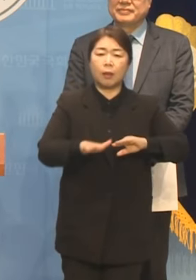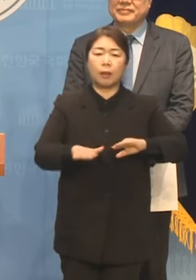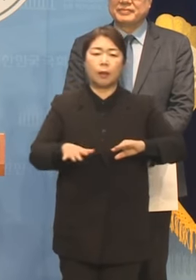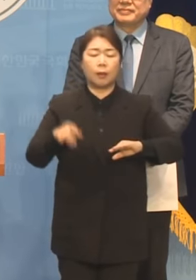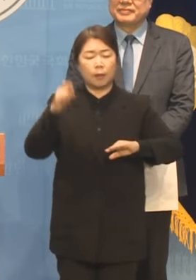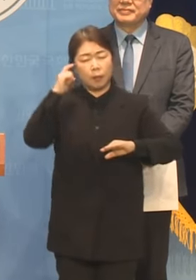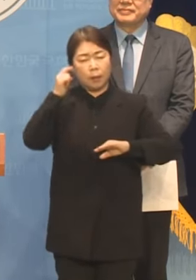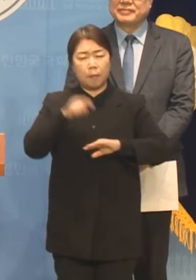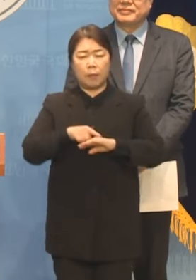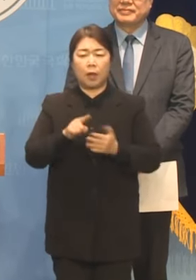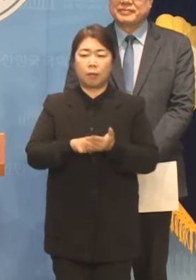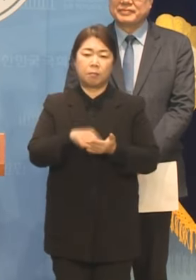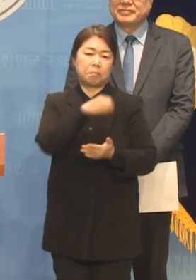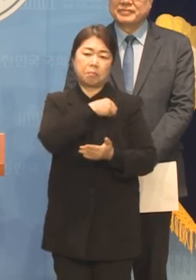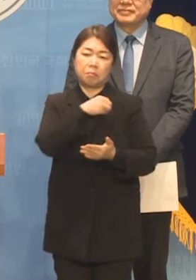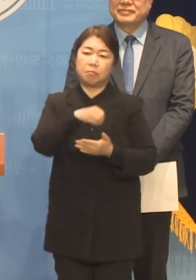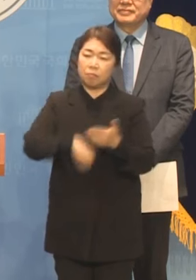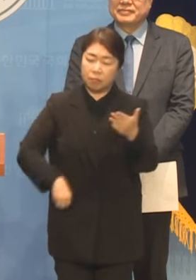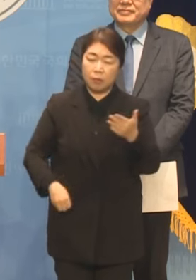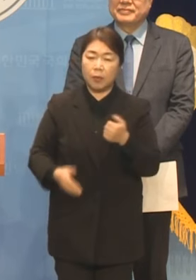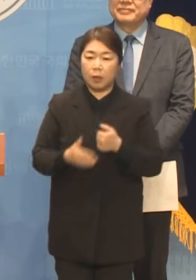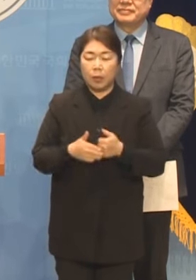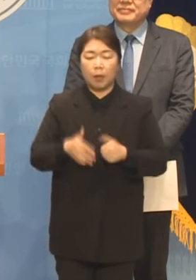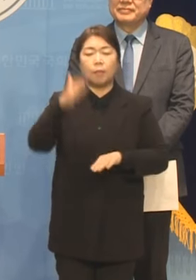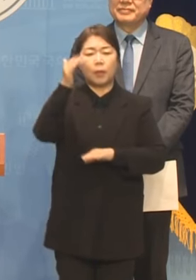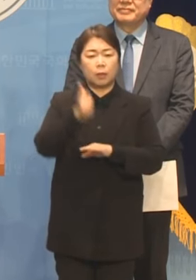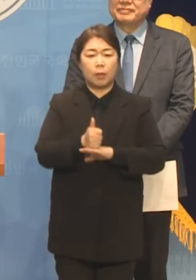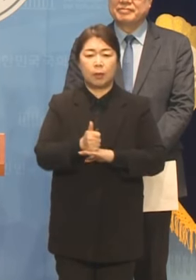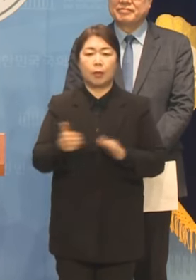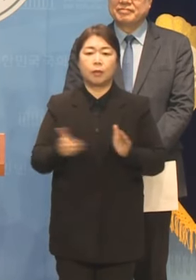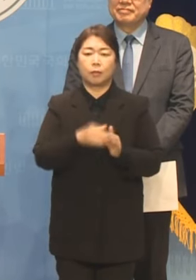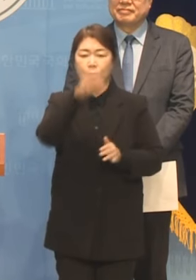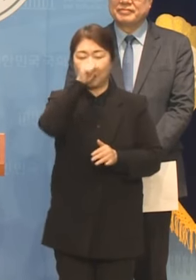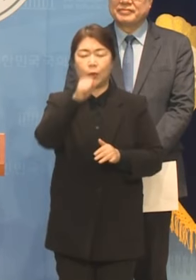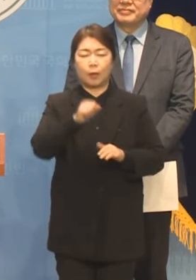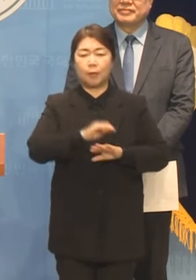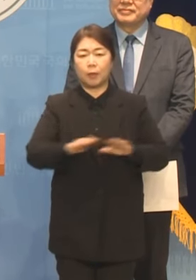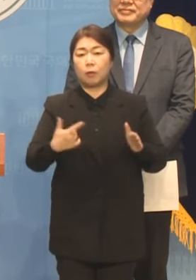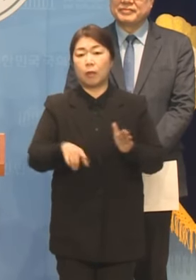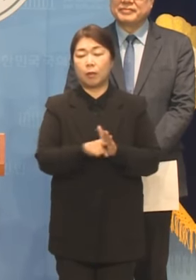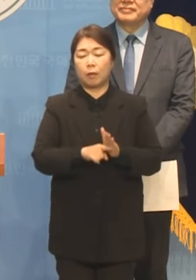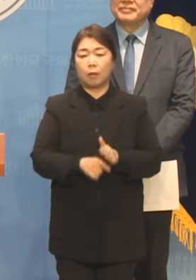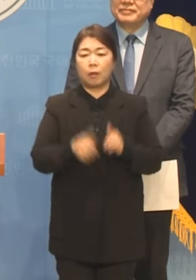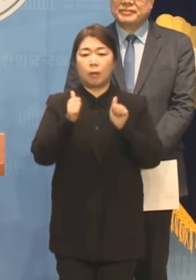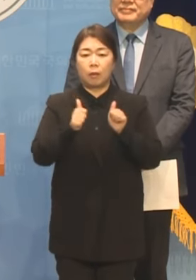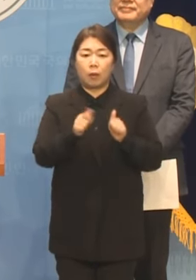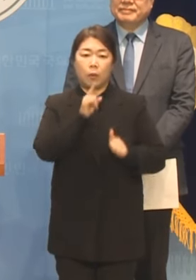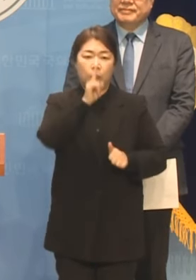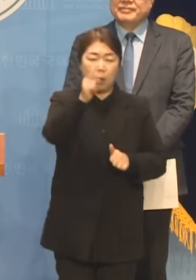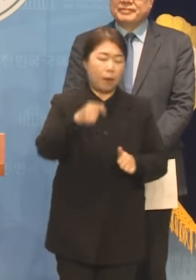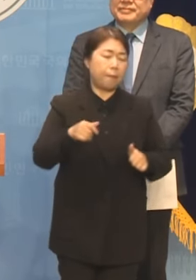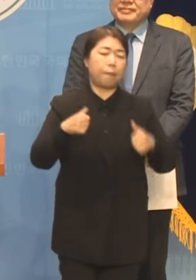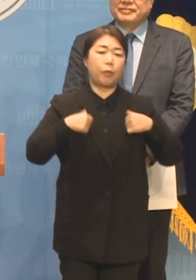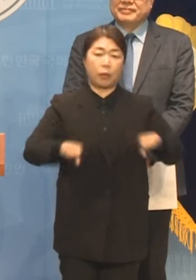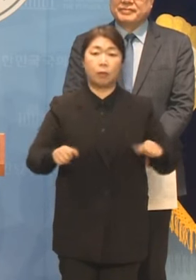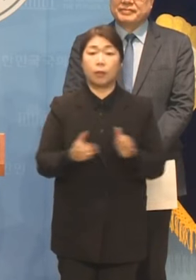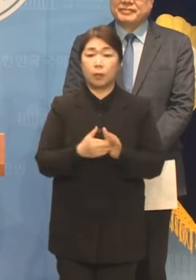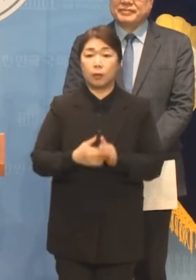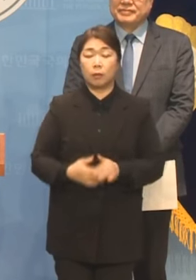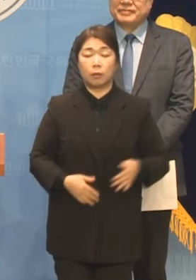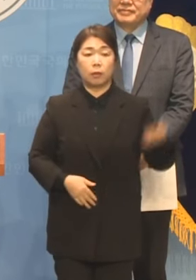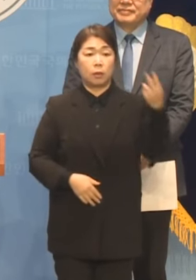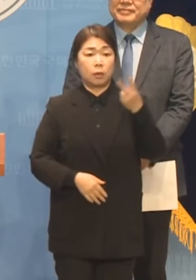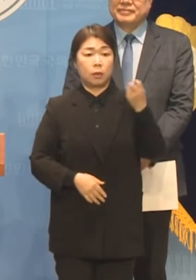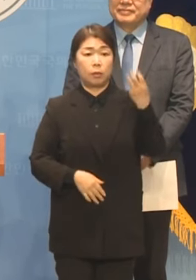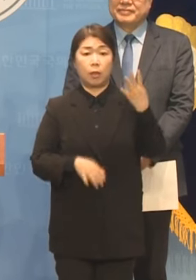당네 마지막을 아름답게 하자는 취지에서 법적 대응을 자제했습니다 2024년 1월